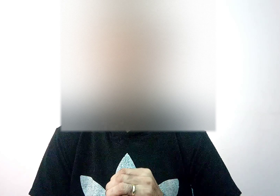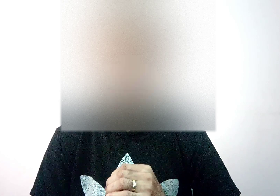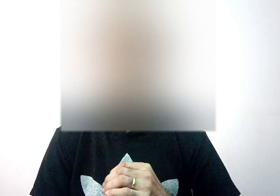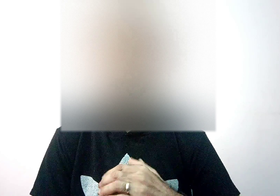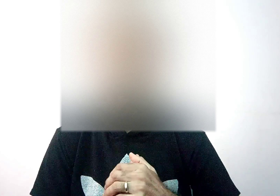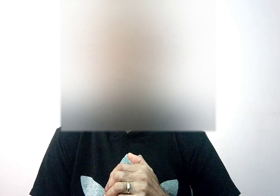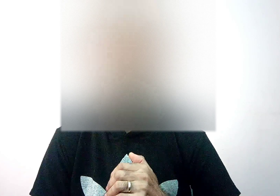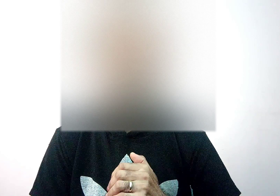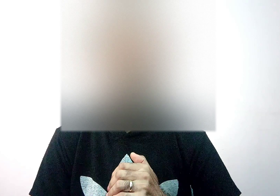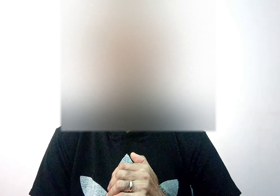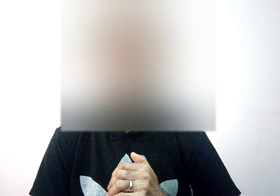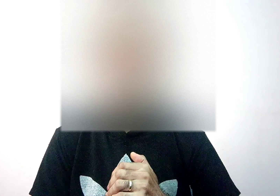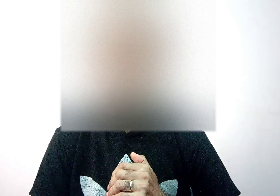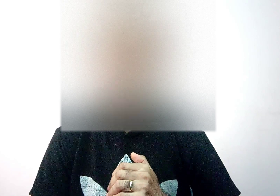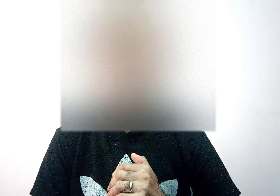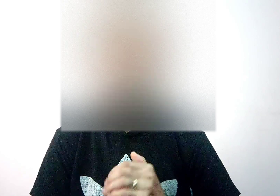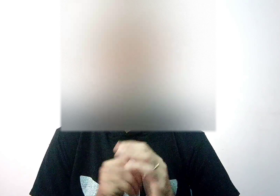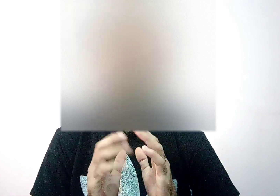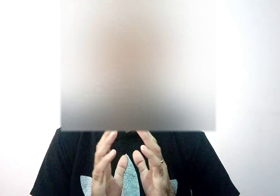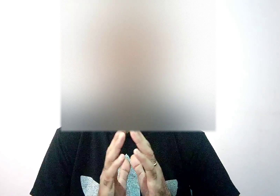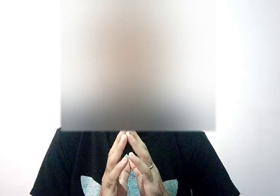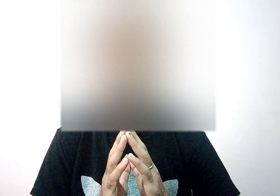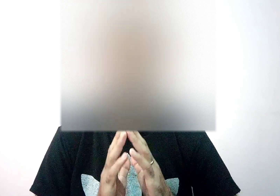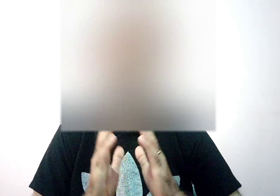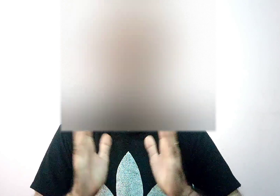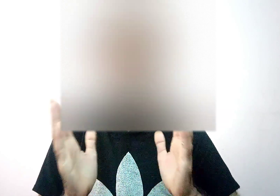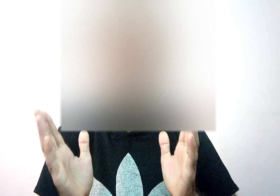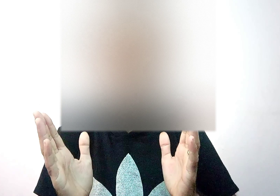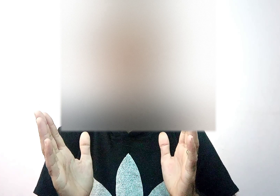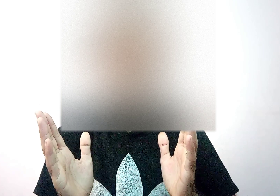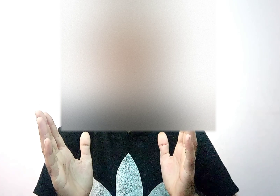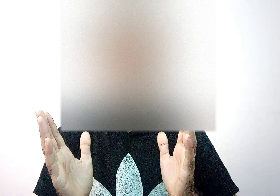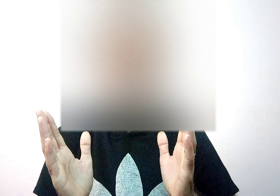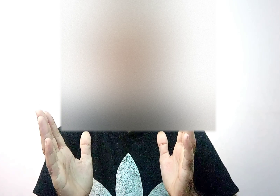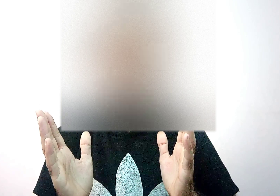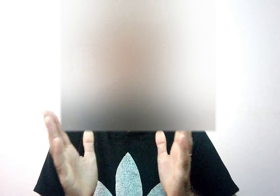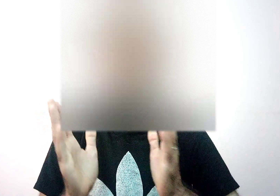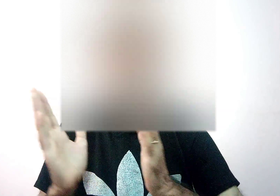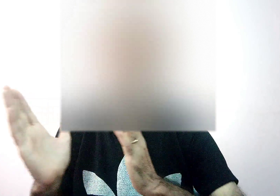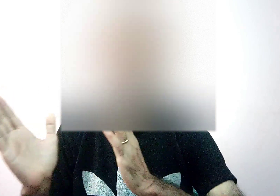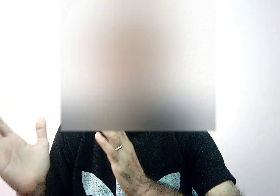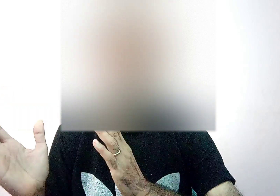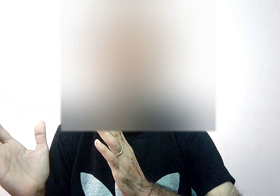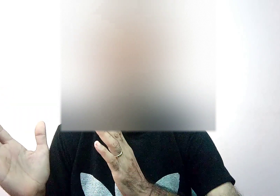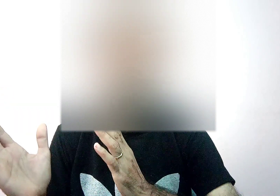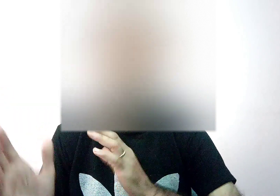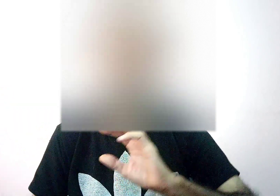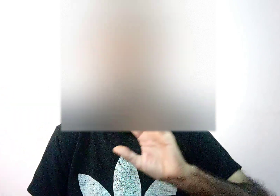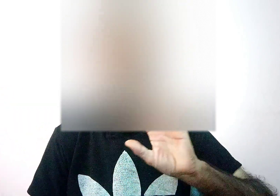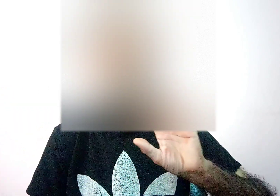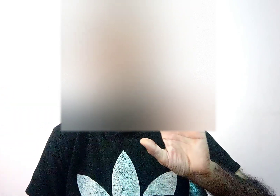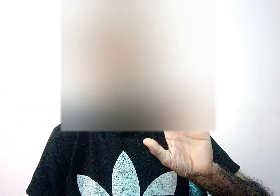ولكن كل اداره بتيجي عايزه تعمل انجاز قدام الشعب الامريكي، احنا قدامنا الملف